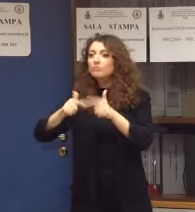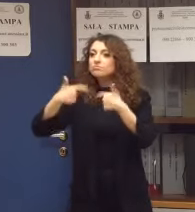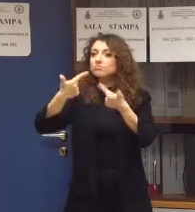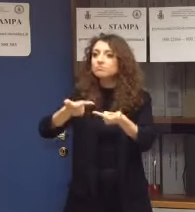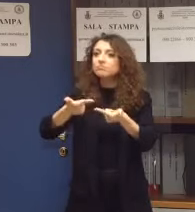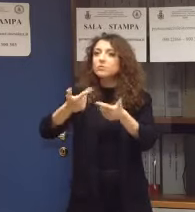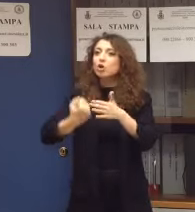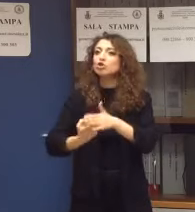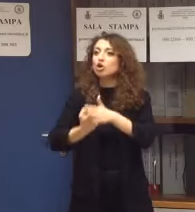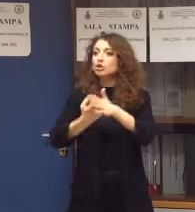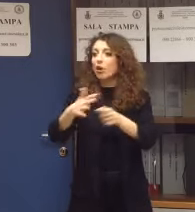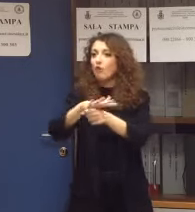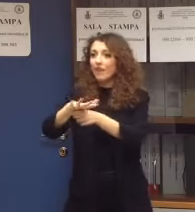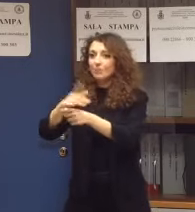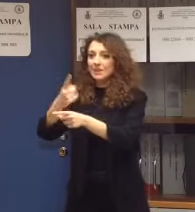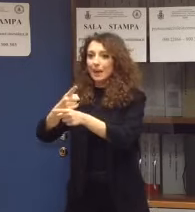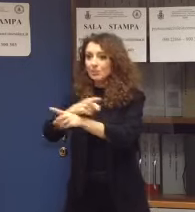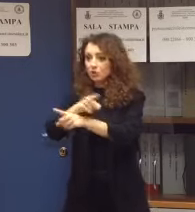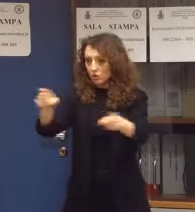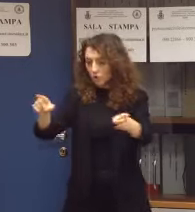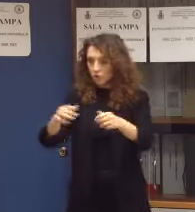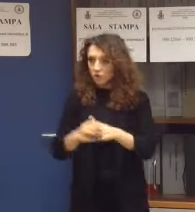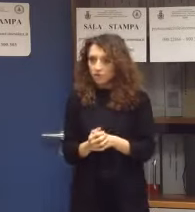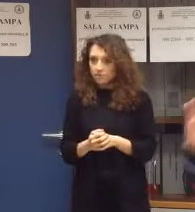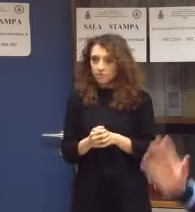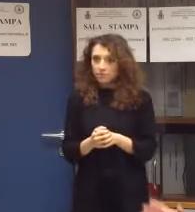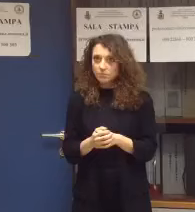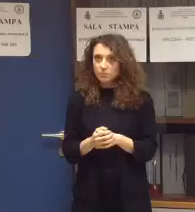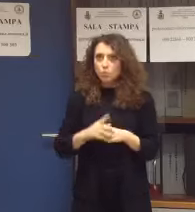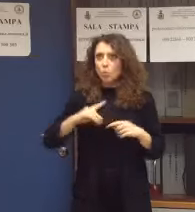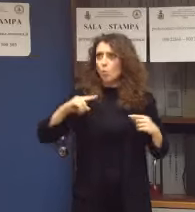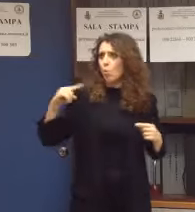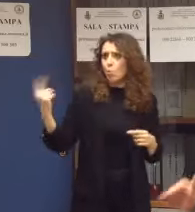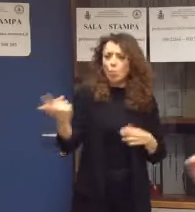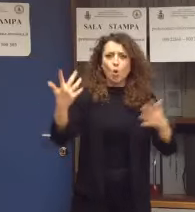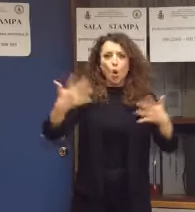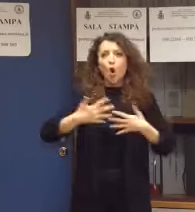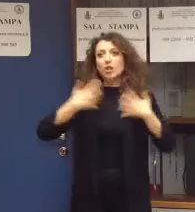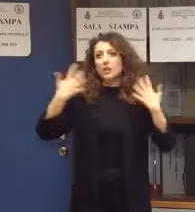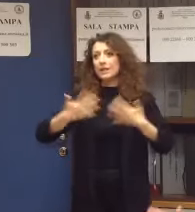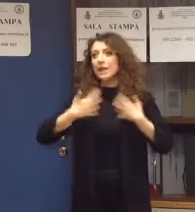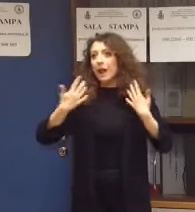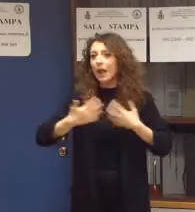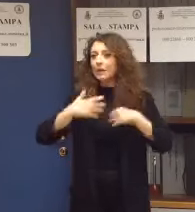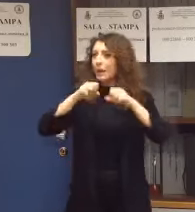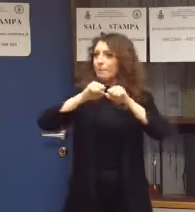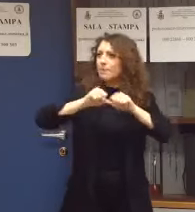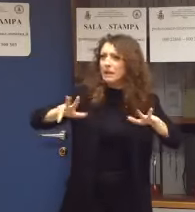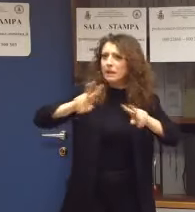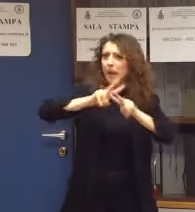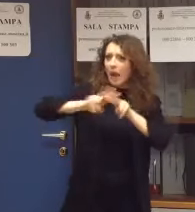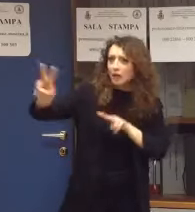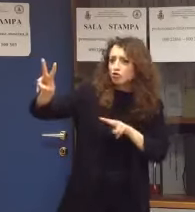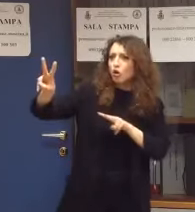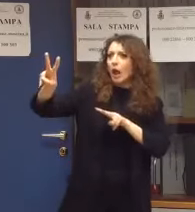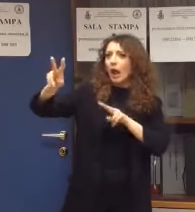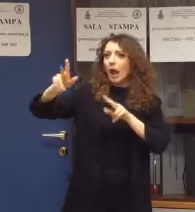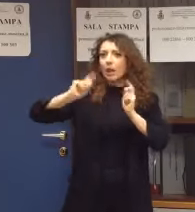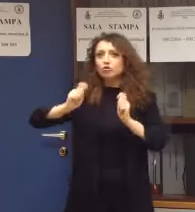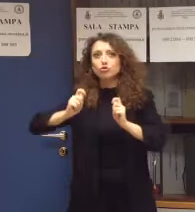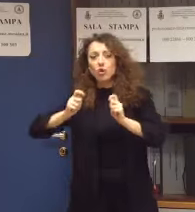alle famiglie bisognose. Eravamo tutti contenti, tutti i media nazionali hanno parlato del